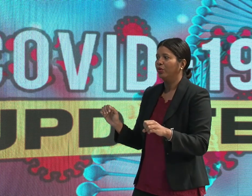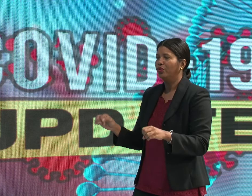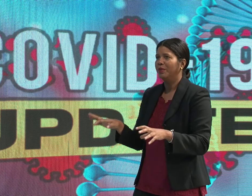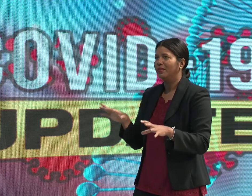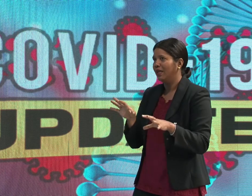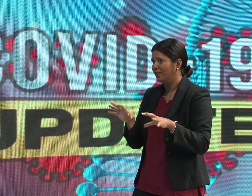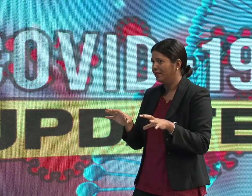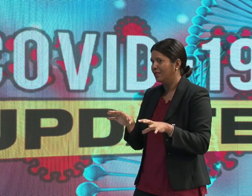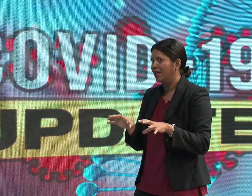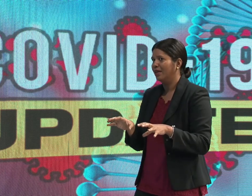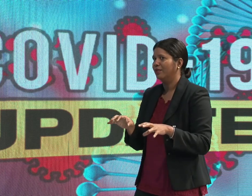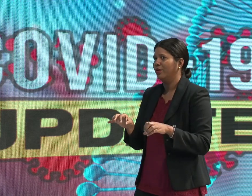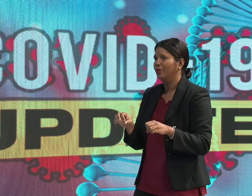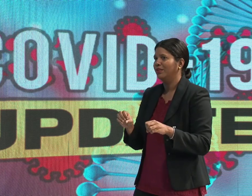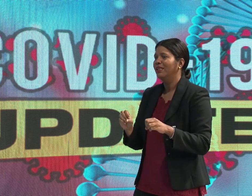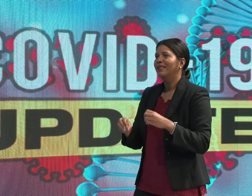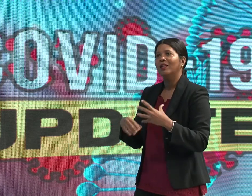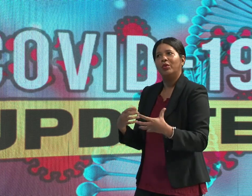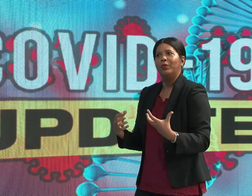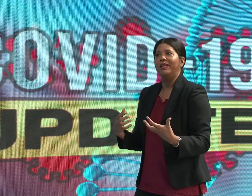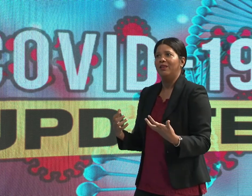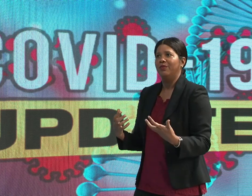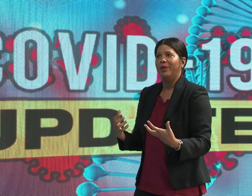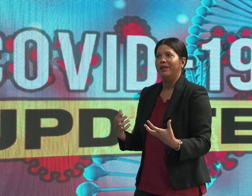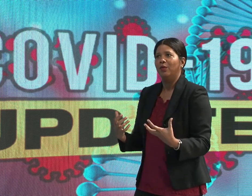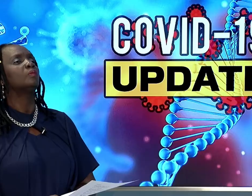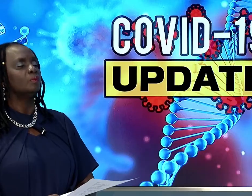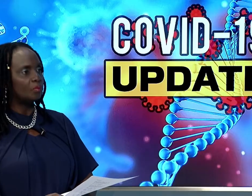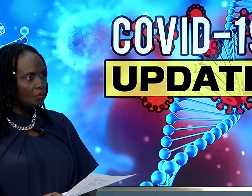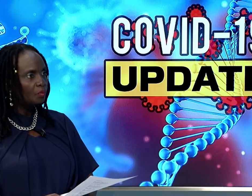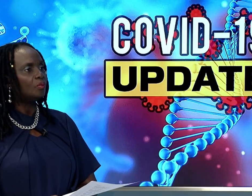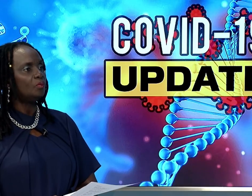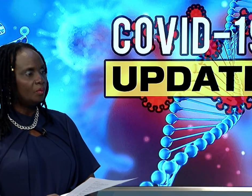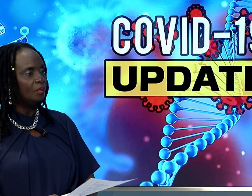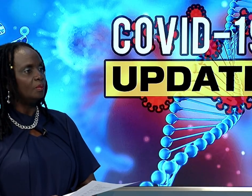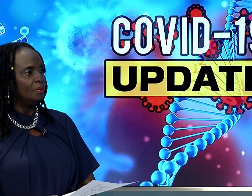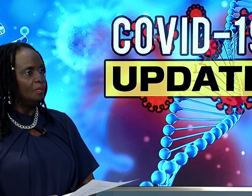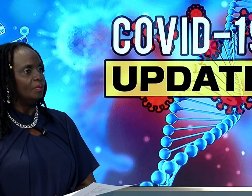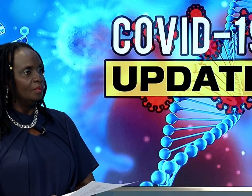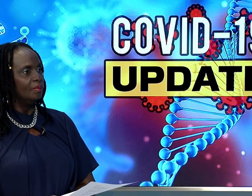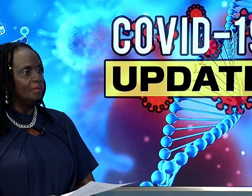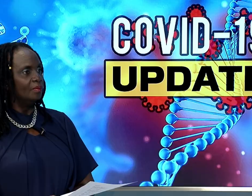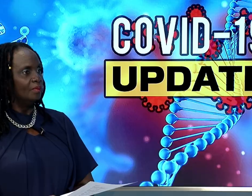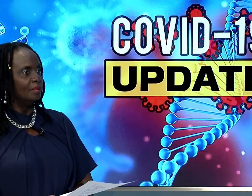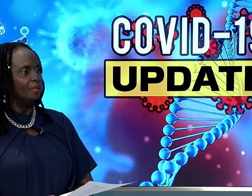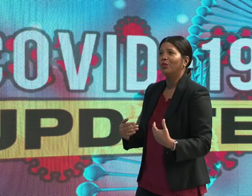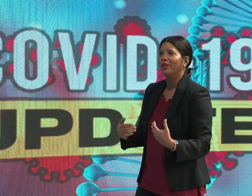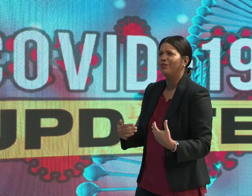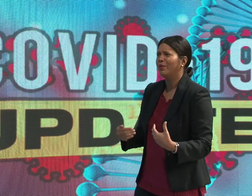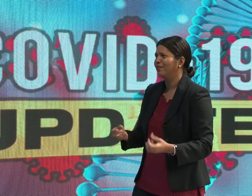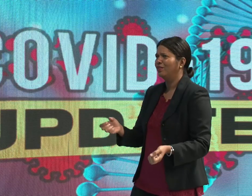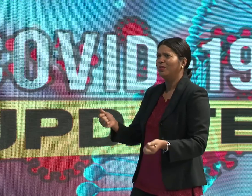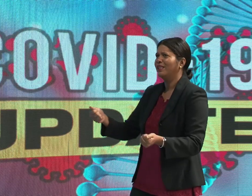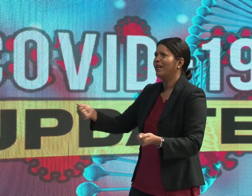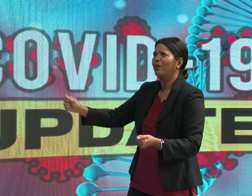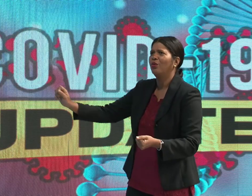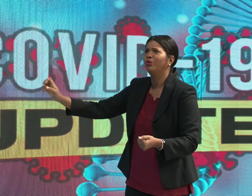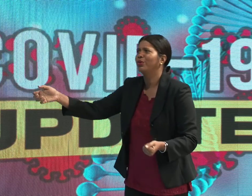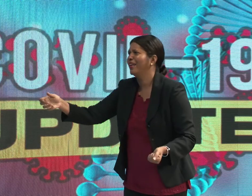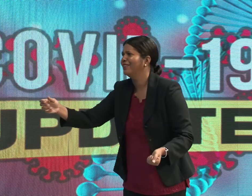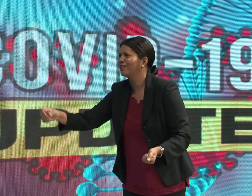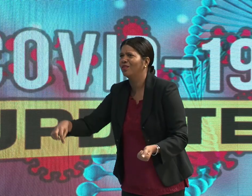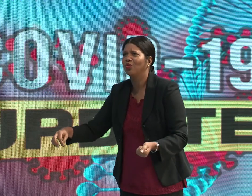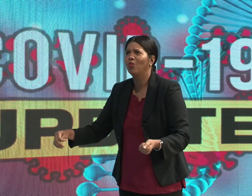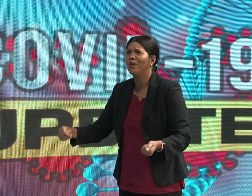regelmatig moet ontsmetten, alles in de gaten houden. Dat was wel even wennen. Ook voor mijn collega's met wie ik direct werk, was het ook even wennen. Sinds wanneer ga je